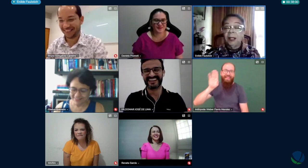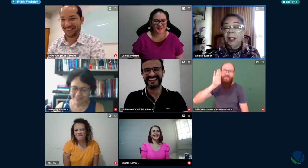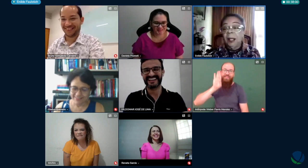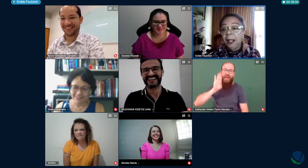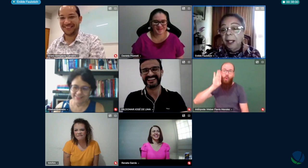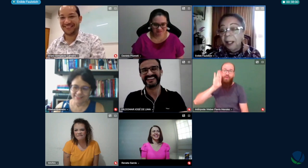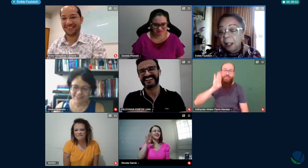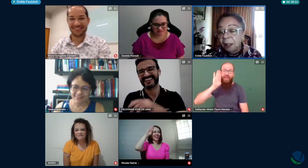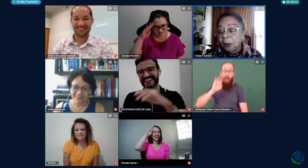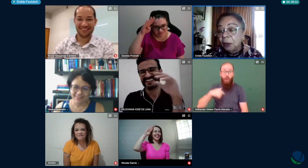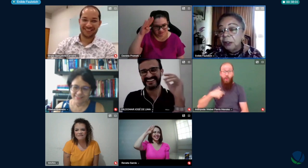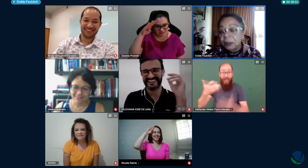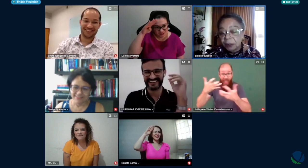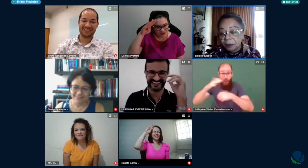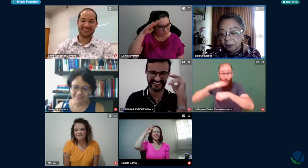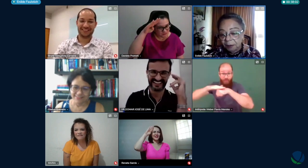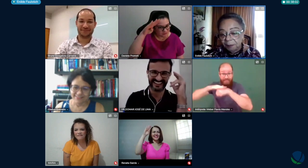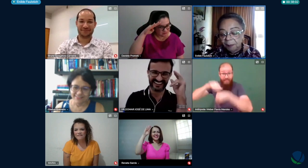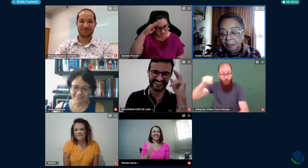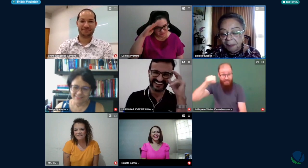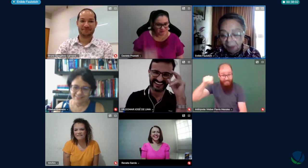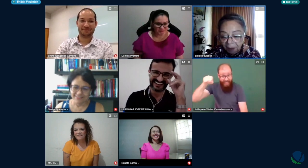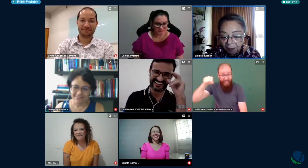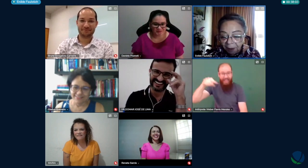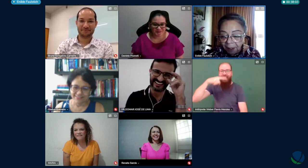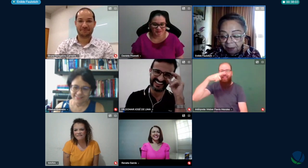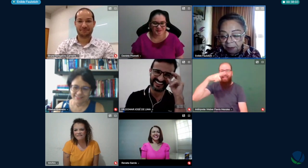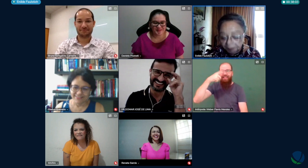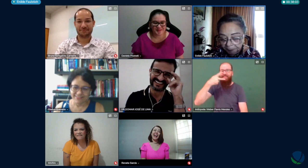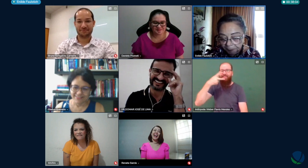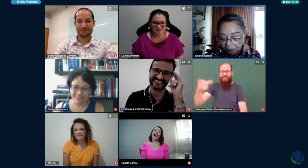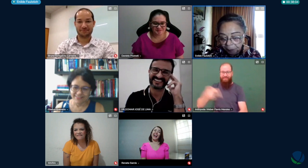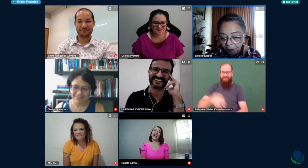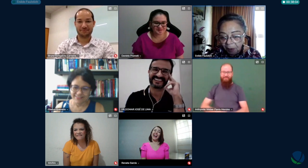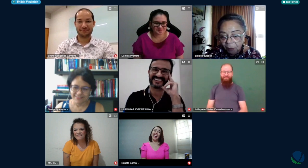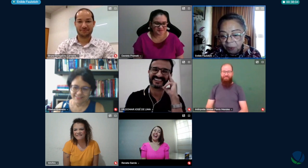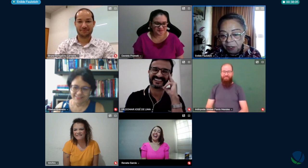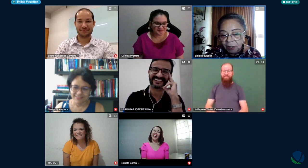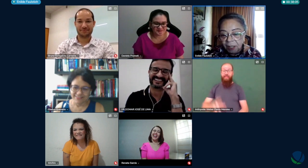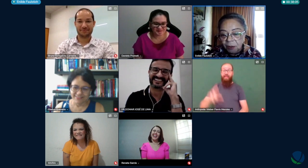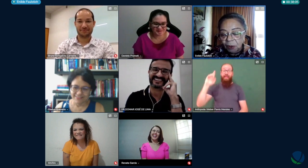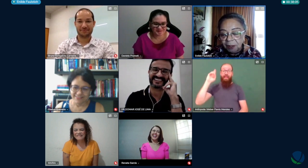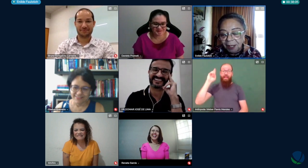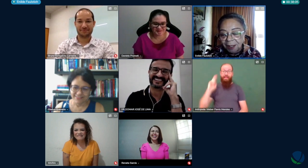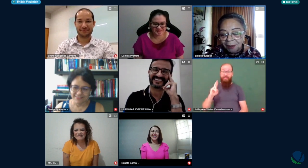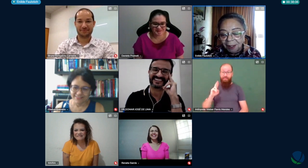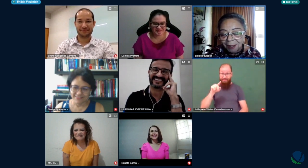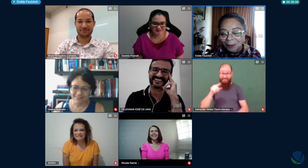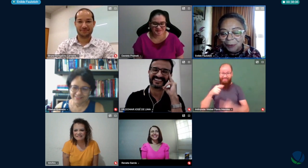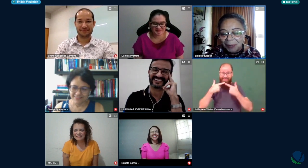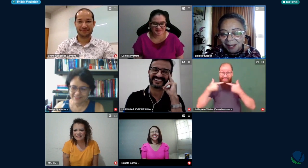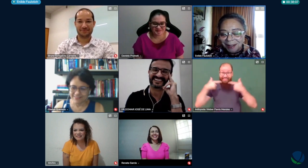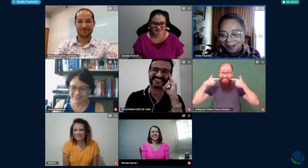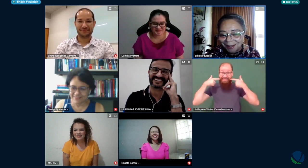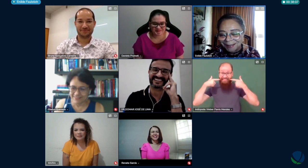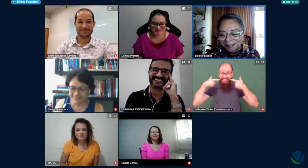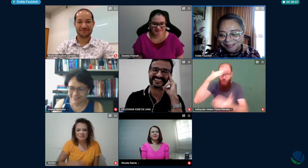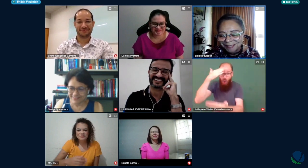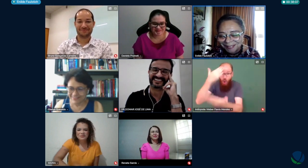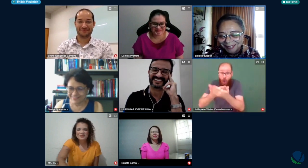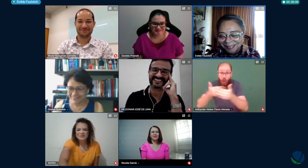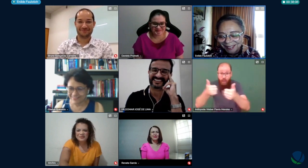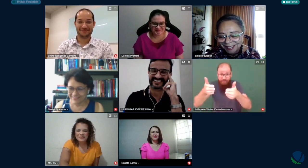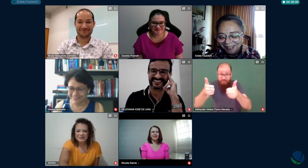Bom, nós... Renata... Você está risonha, está rindo alegre, está confiante,